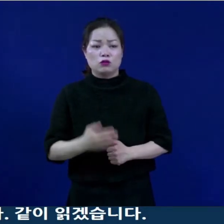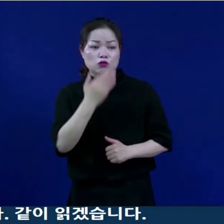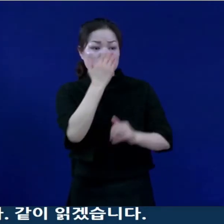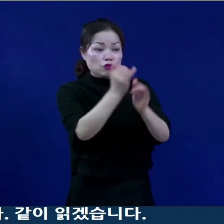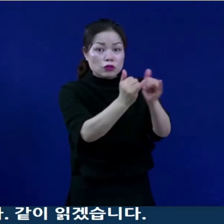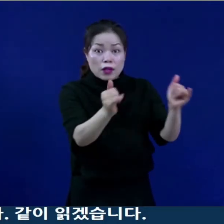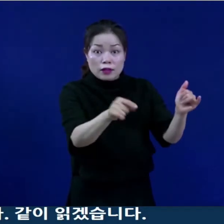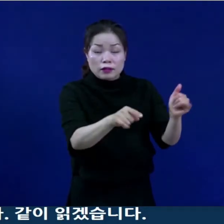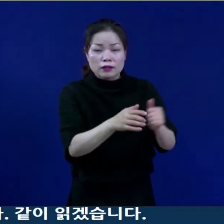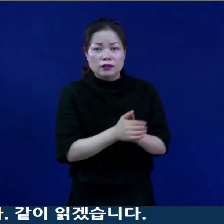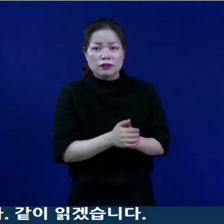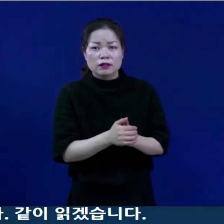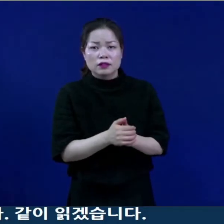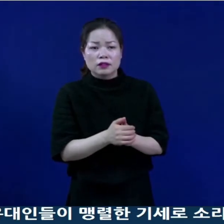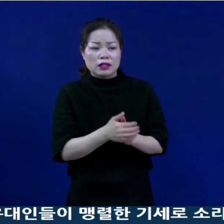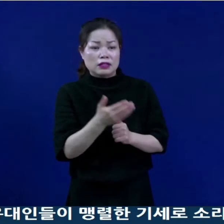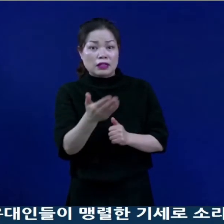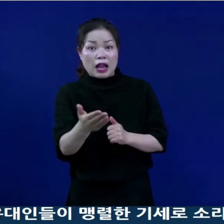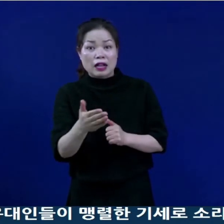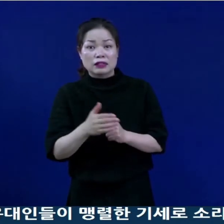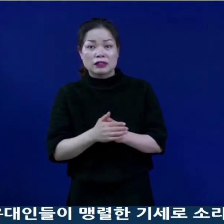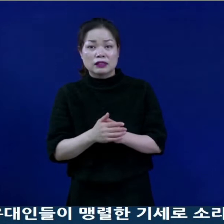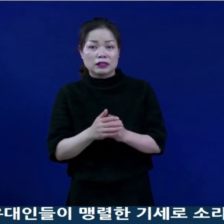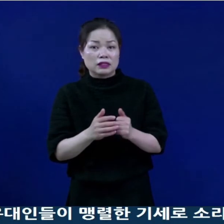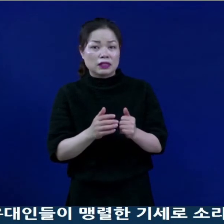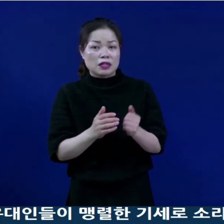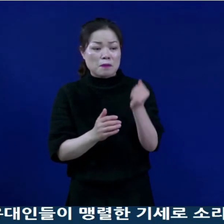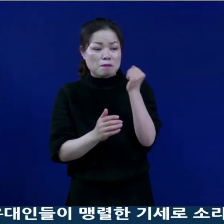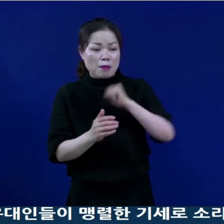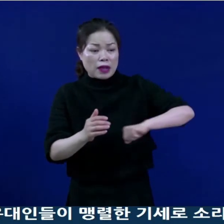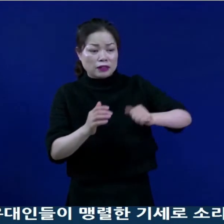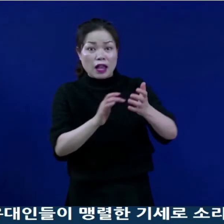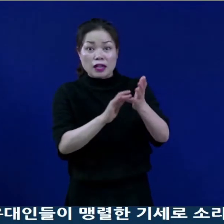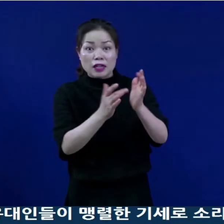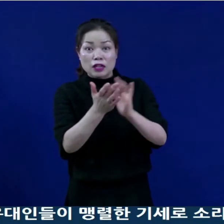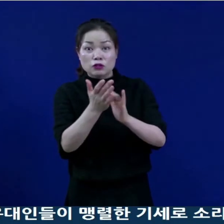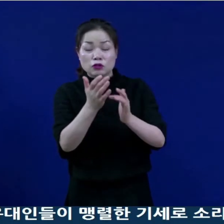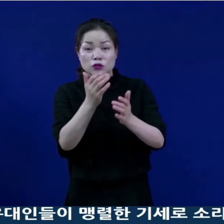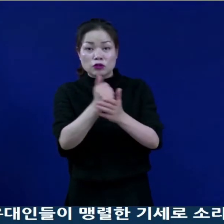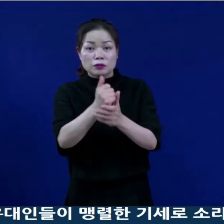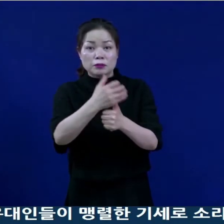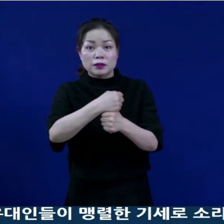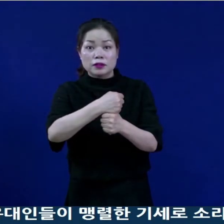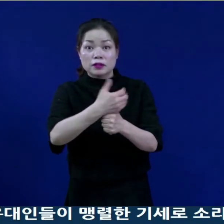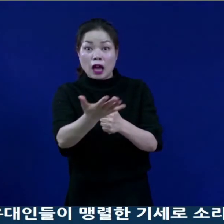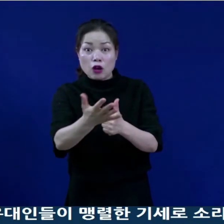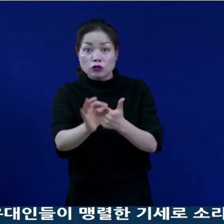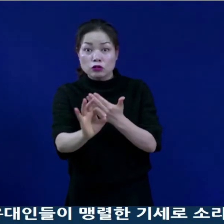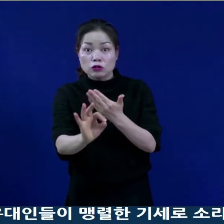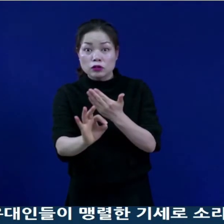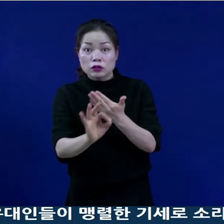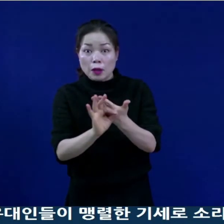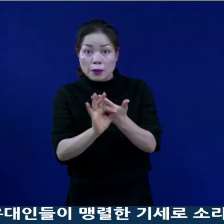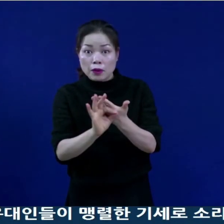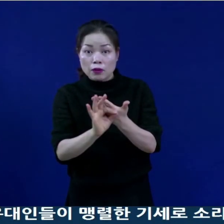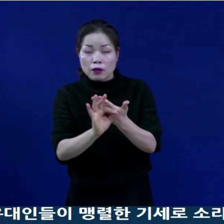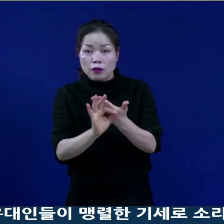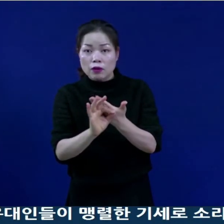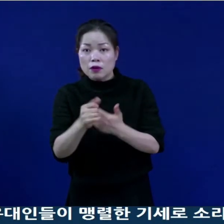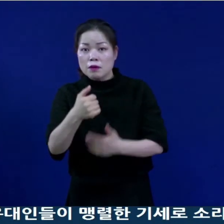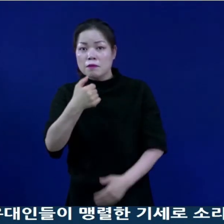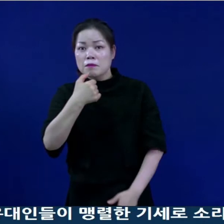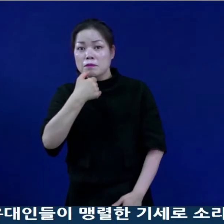유대인들은 만약 당신이 이 반역자인 예수를 당신이 석방하면, 놓으면